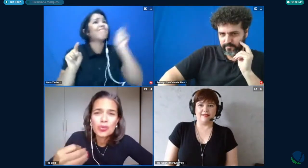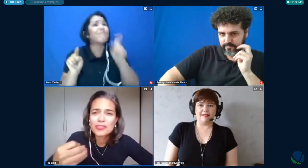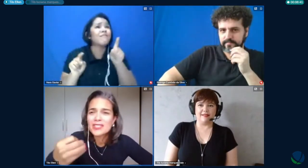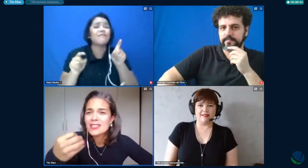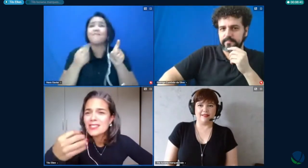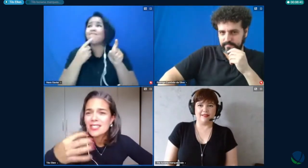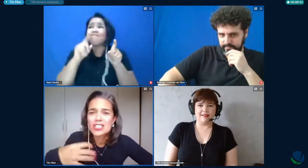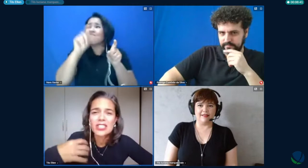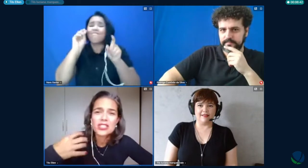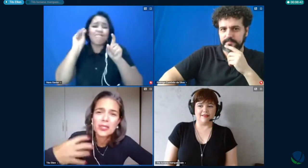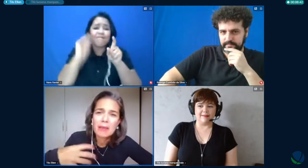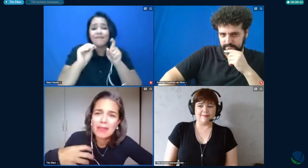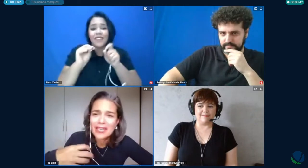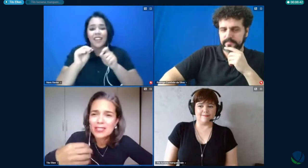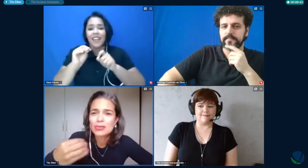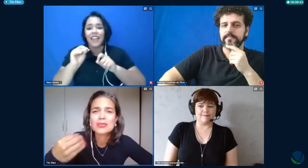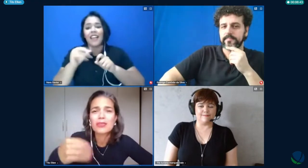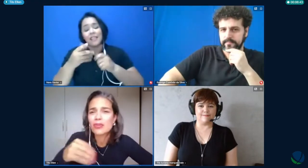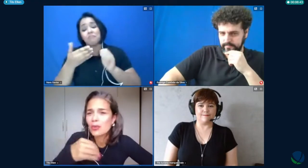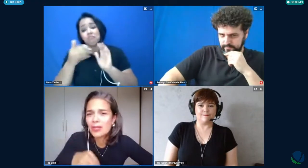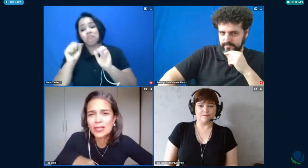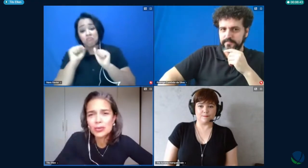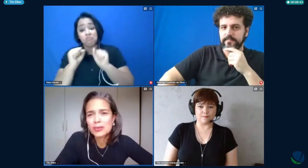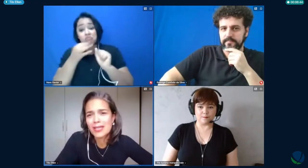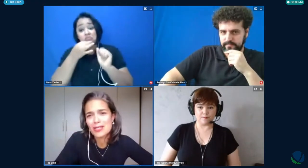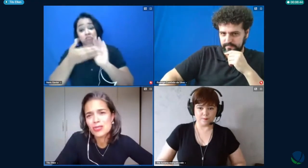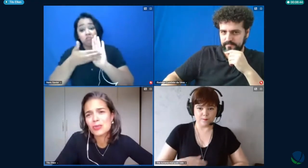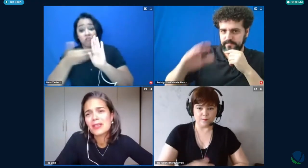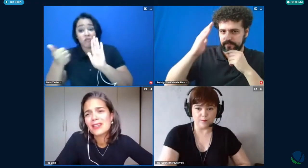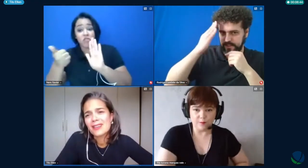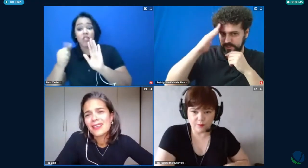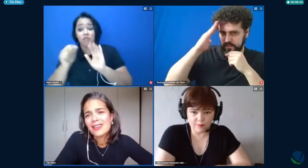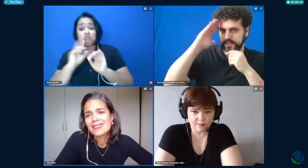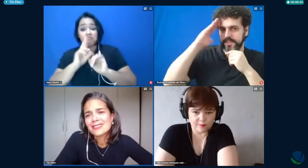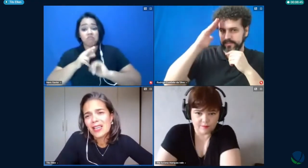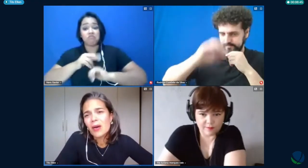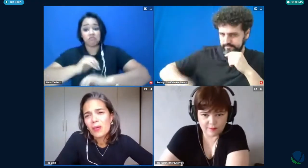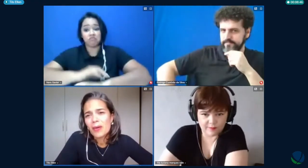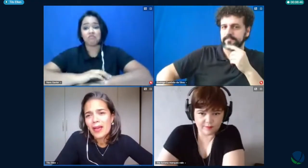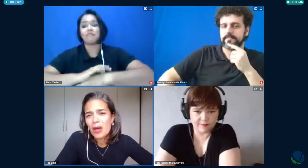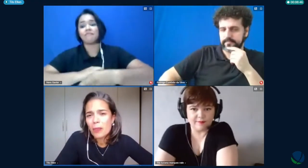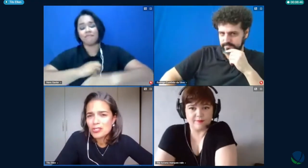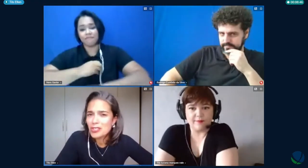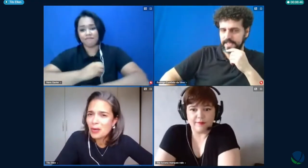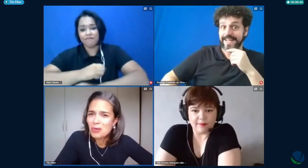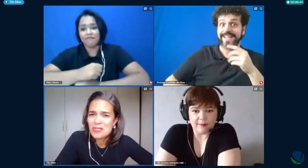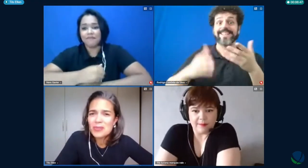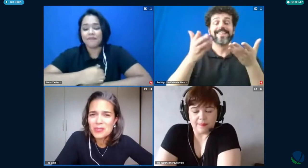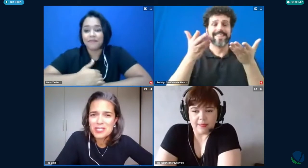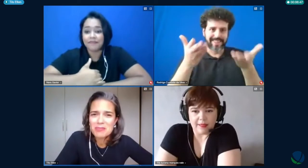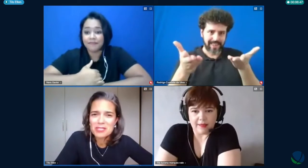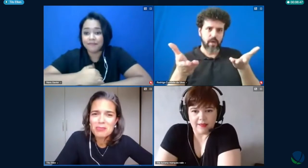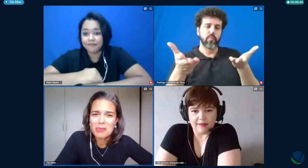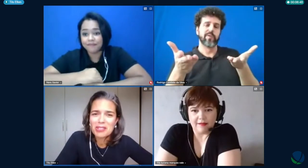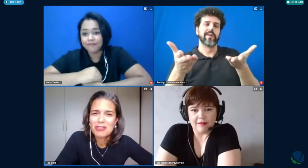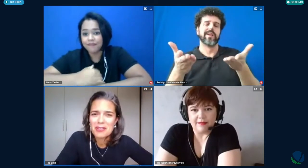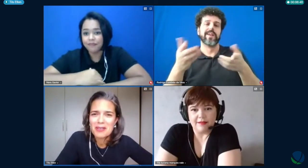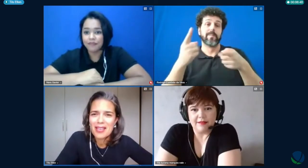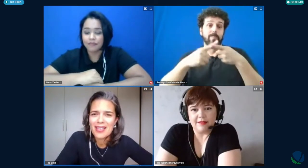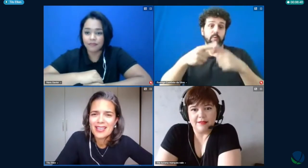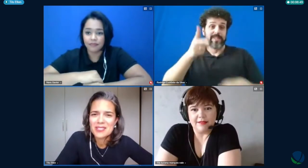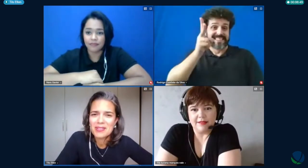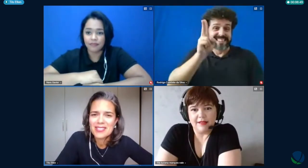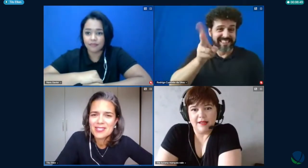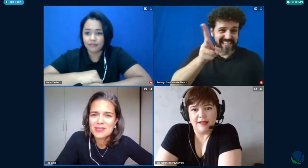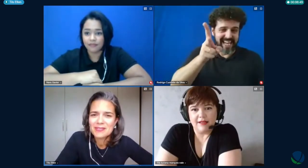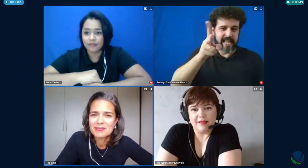de dúvidas, de questionamentos, eu fui colocando no texto. Então, eu posso tirar algumas coisas, mas no momento foi